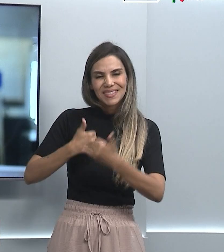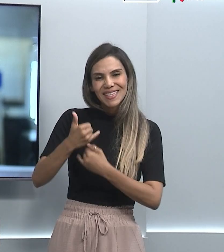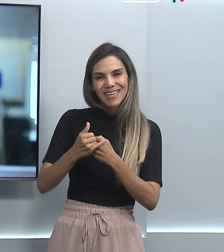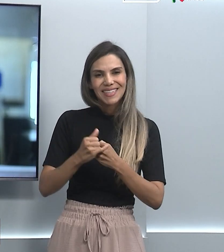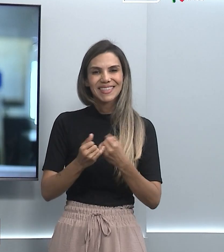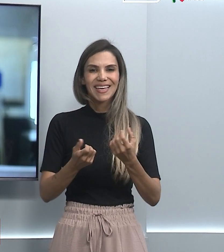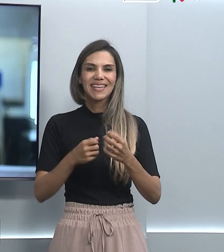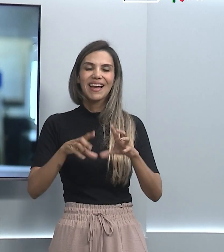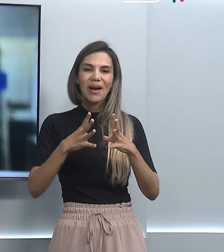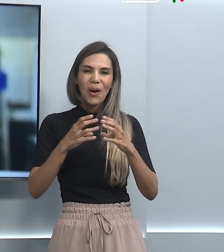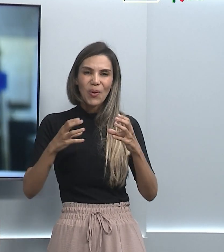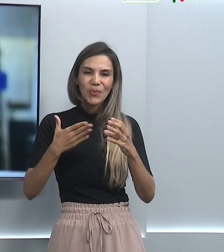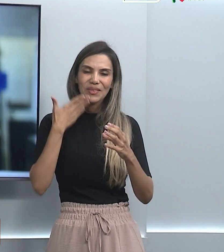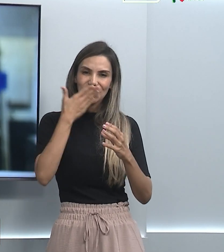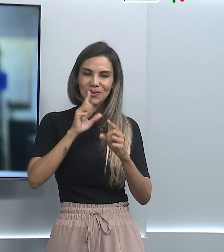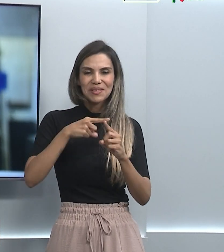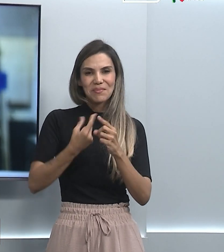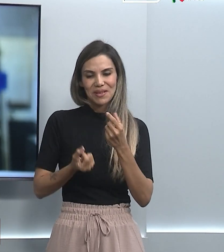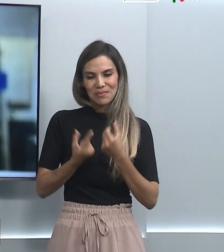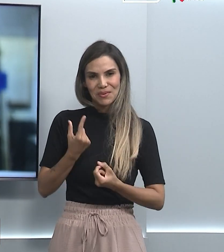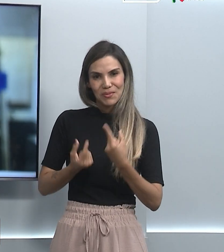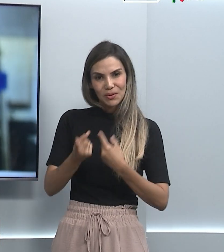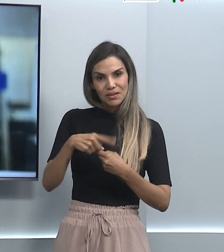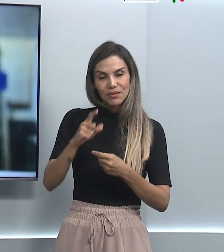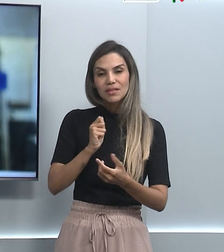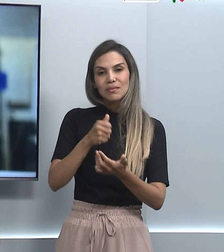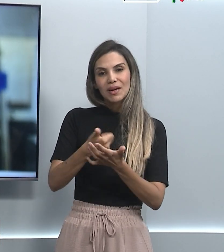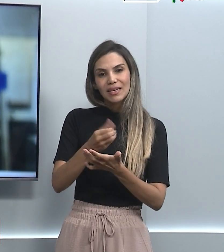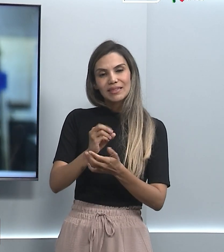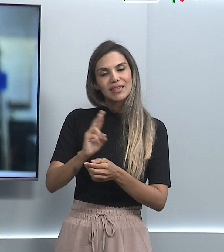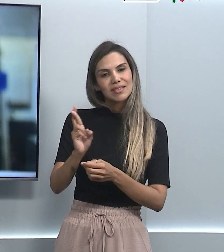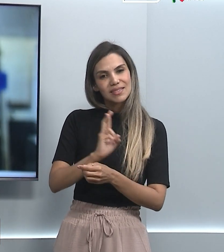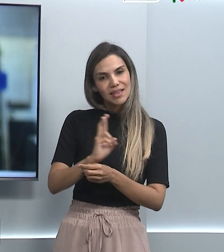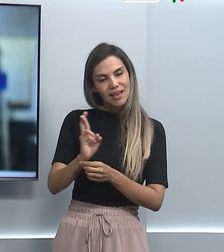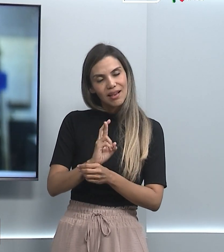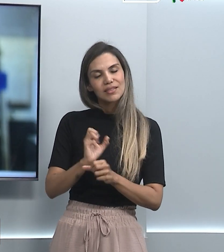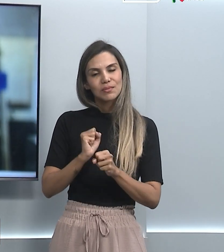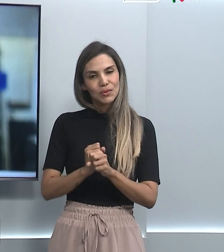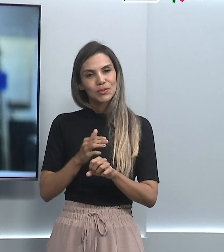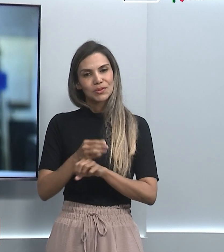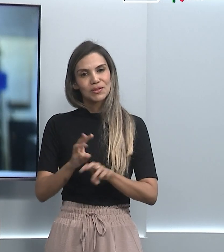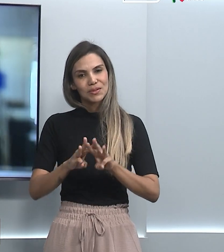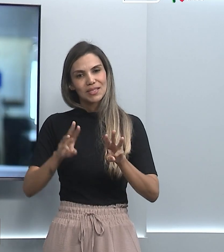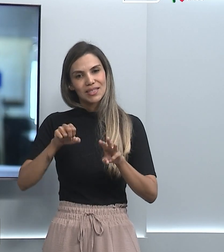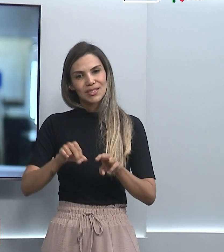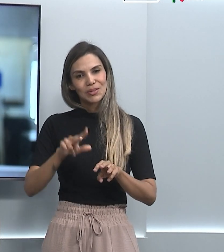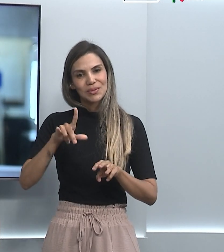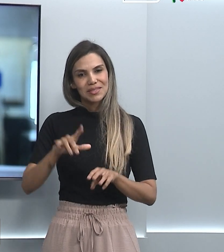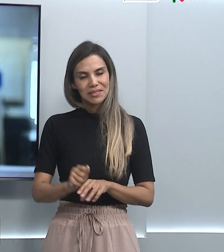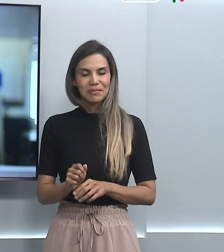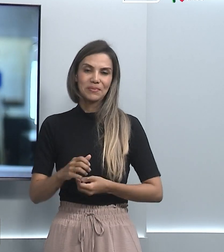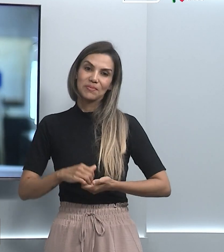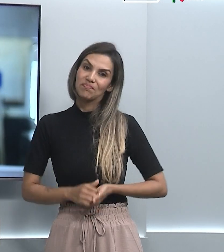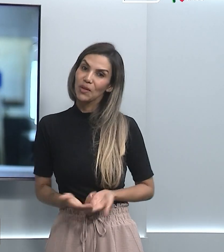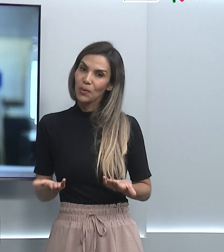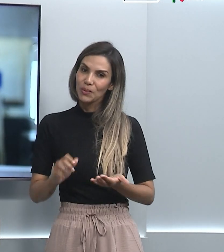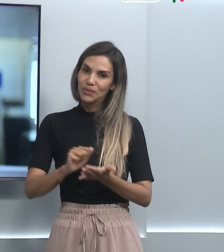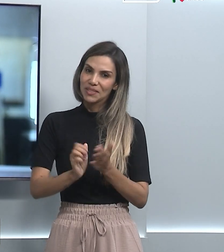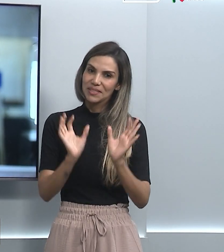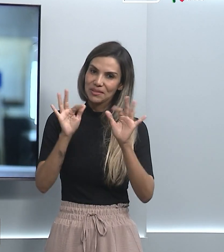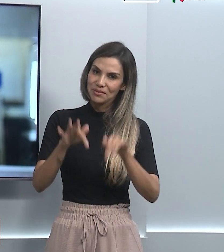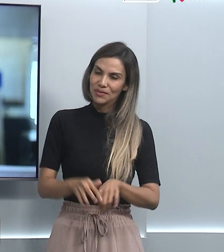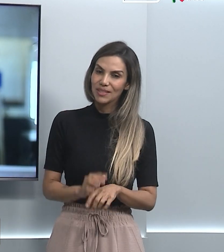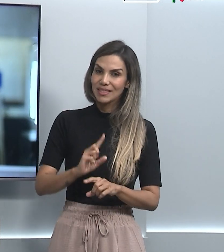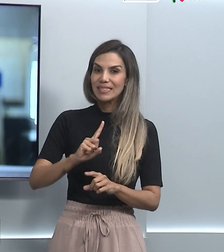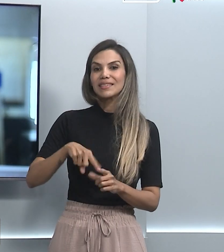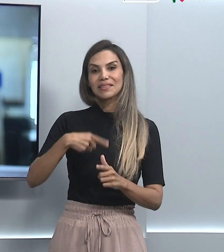doce e pipoca. Os ingressos custam R$ 10 e estão disponíveis no Simpla. E essa foi a agenda de hoje.